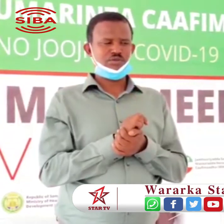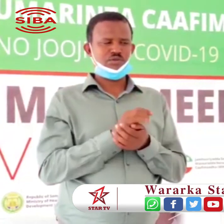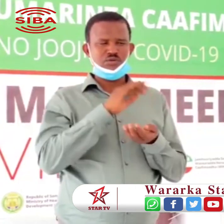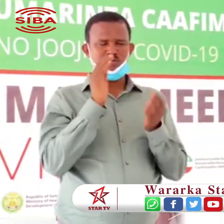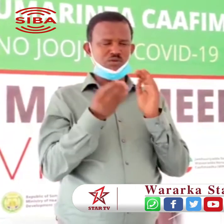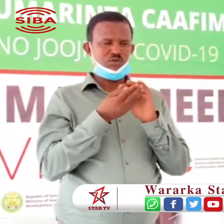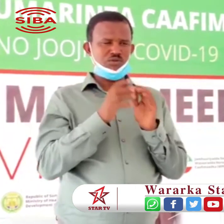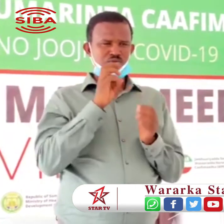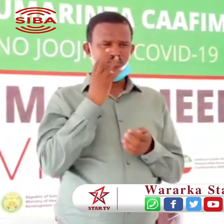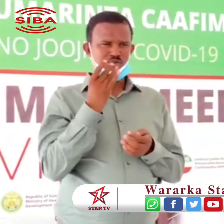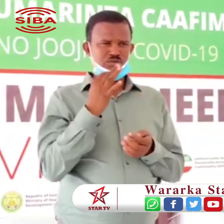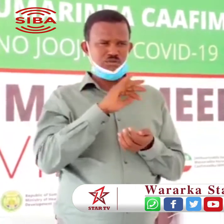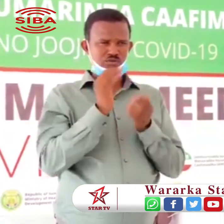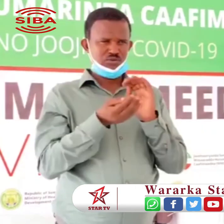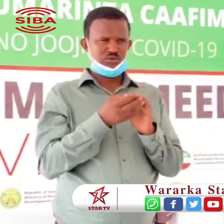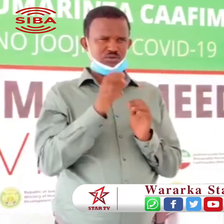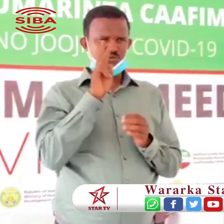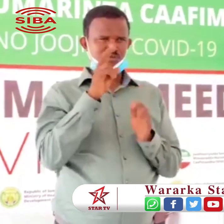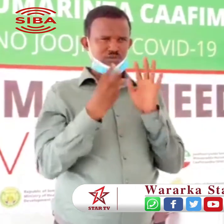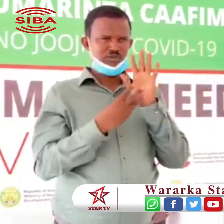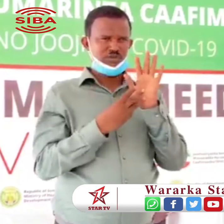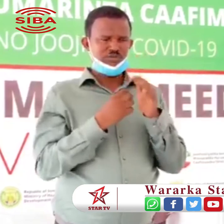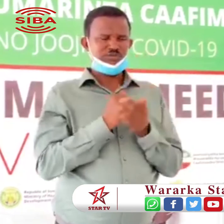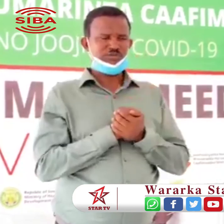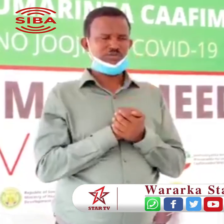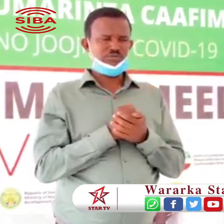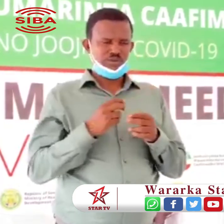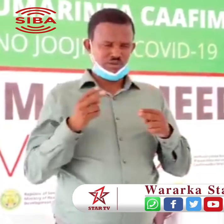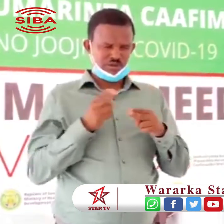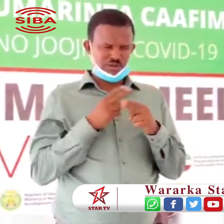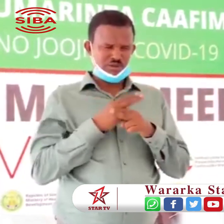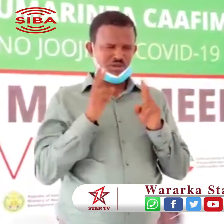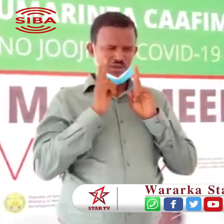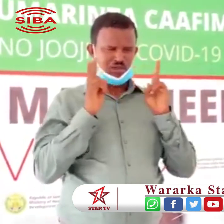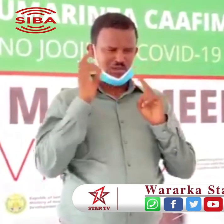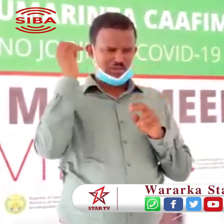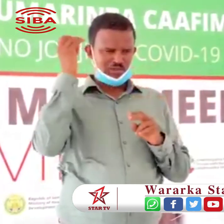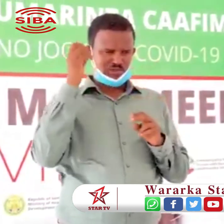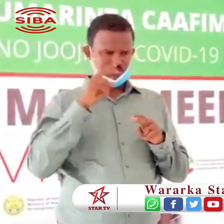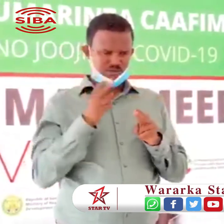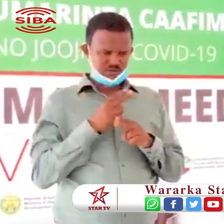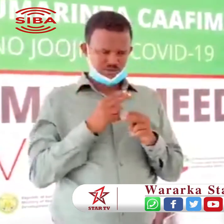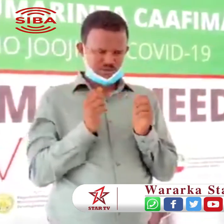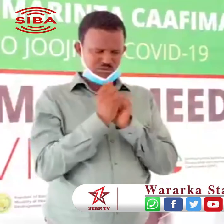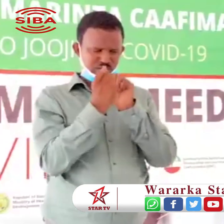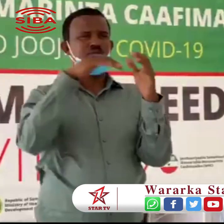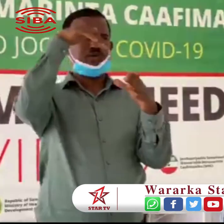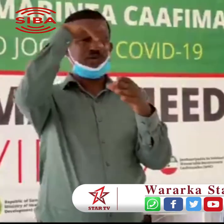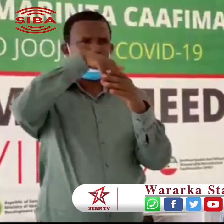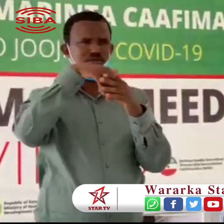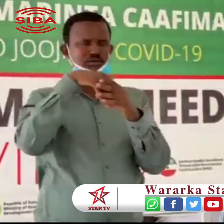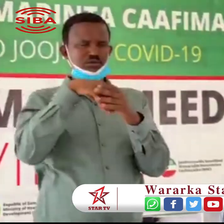28. Karantiinka waxa ku noogu jira waa 11 qof. Meeraha goobaha laga soo galo